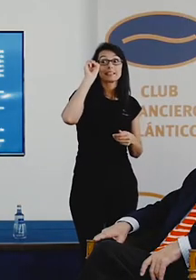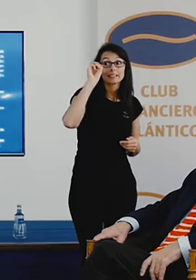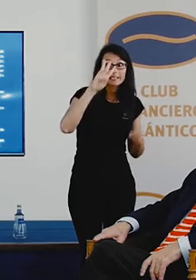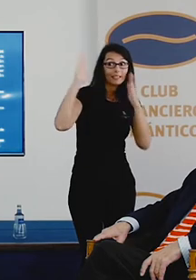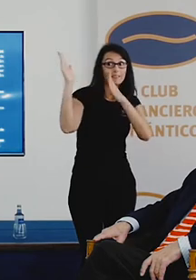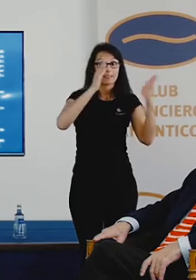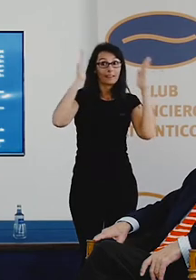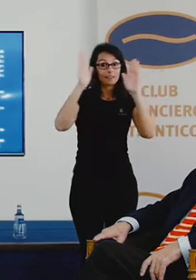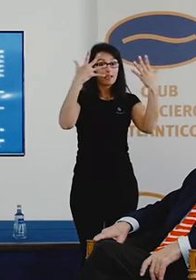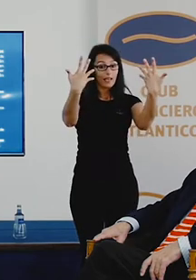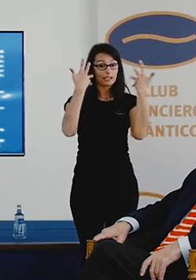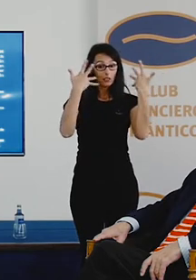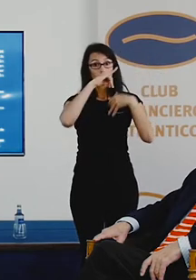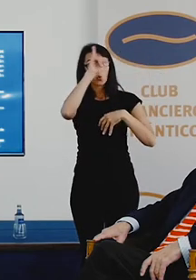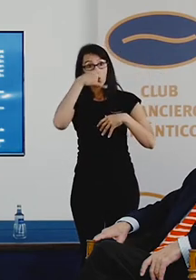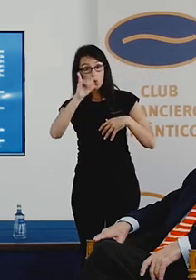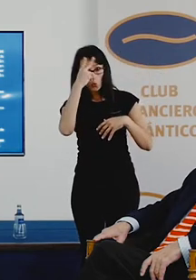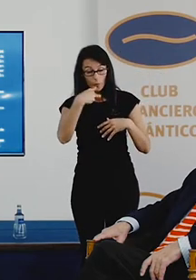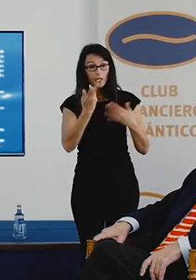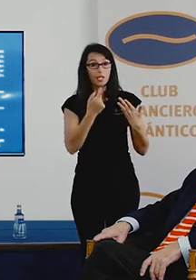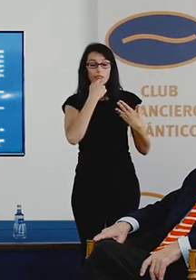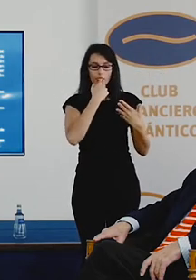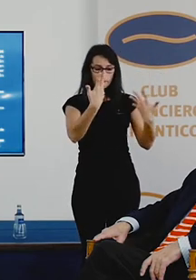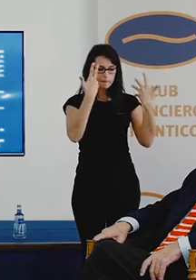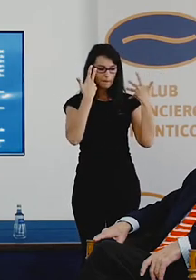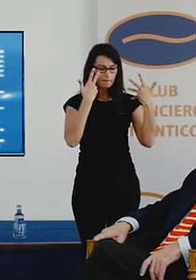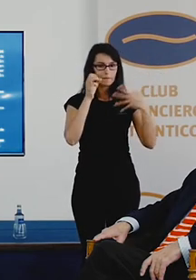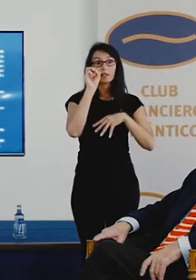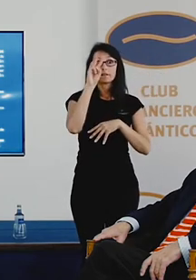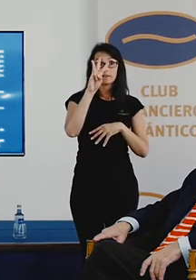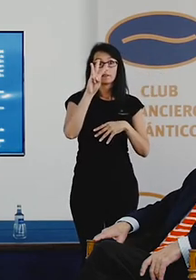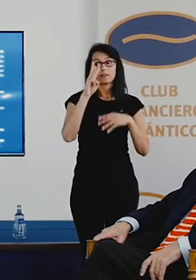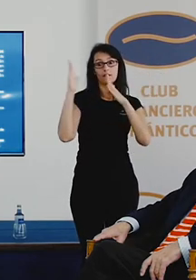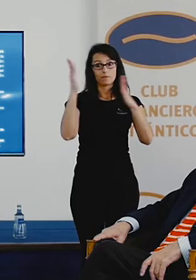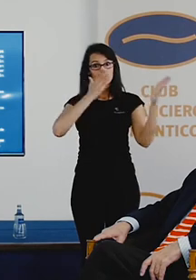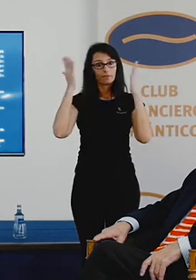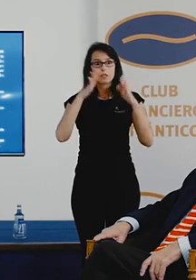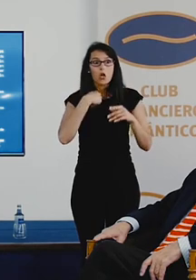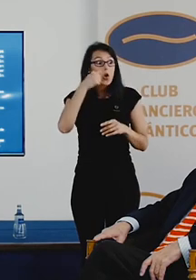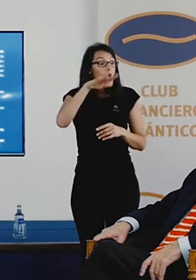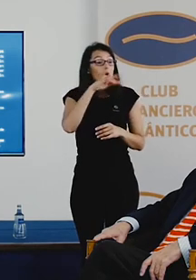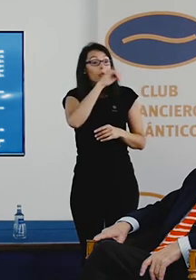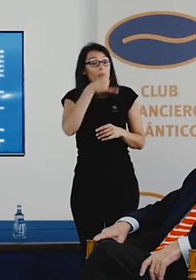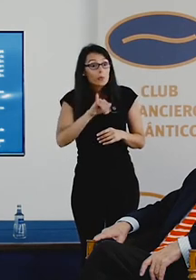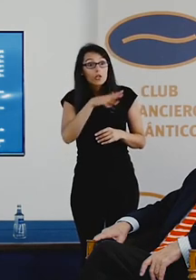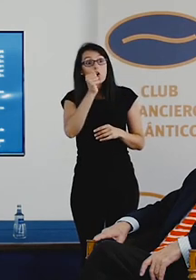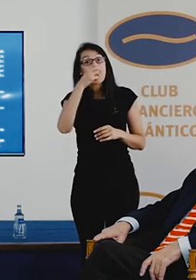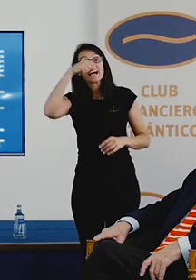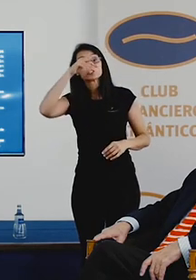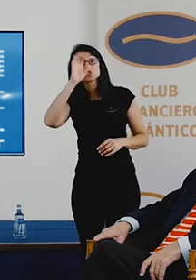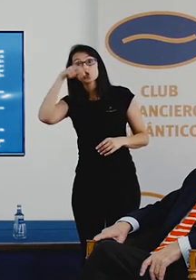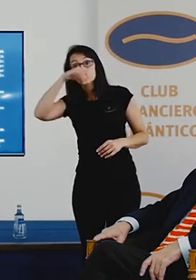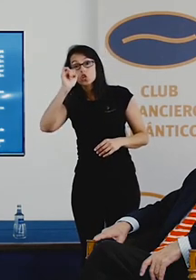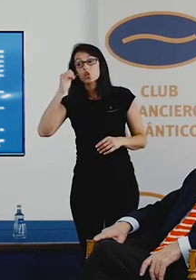Zubiri, que es nuestro asesor deportivo, ahora veréis la tabla, está terminando hoy. Hoy están llegando a Santiago con Antonio Catalán, el de AC, lo